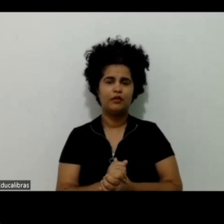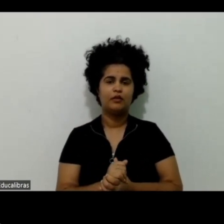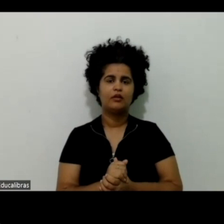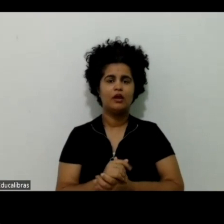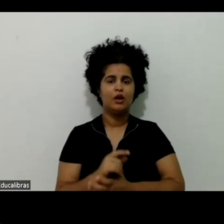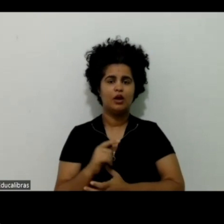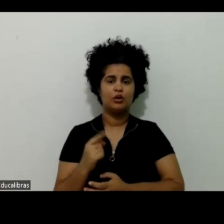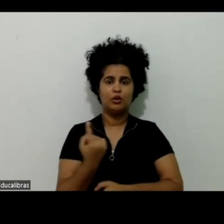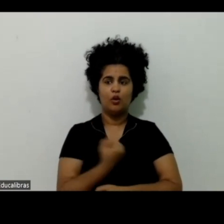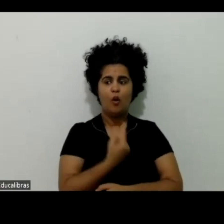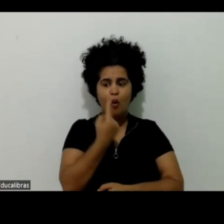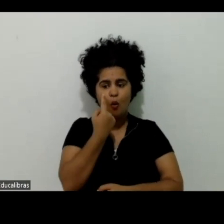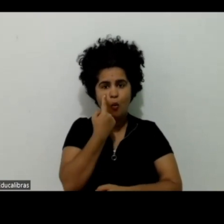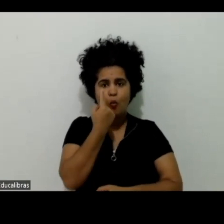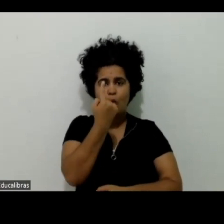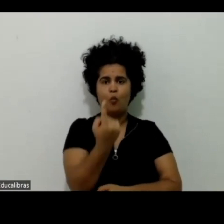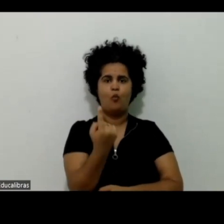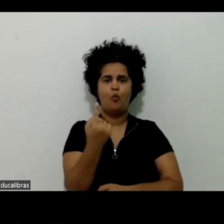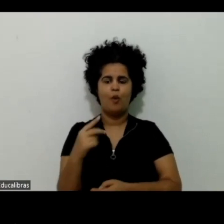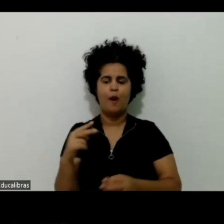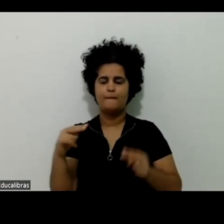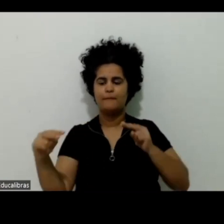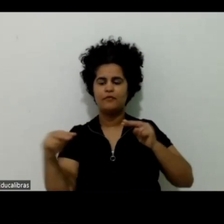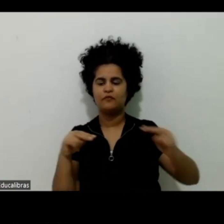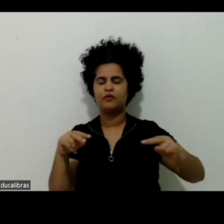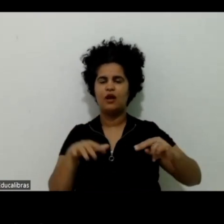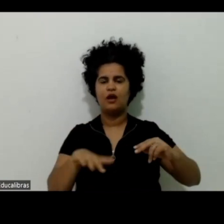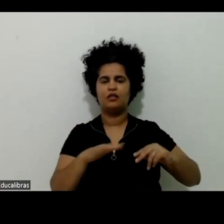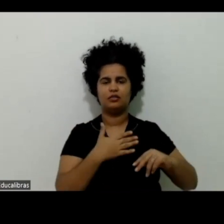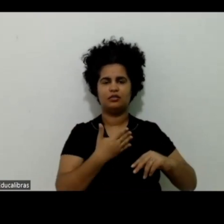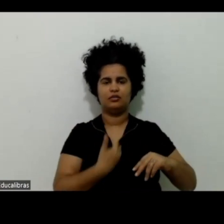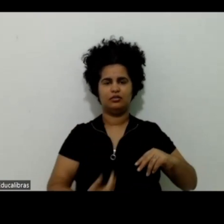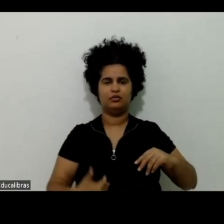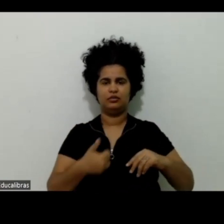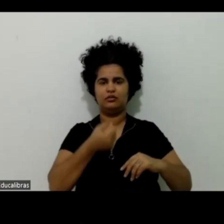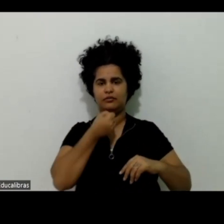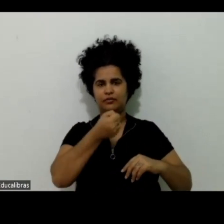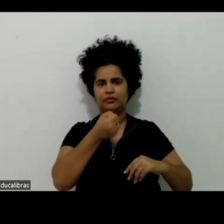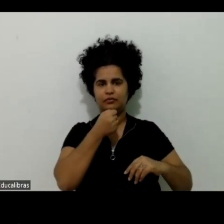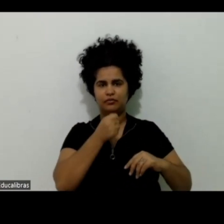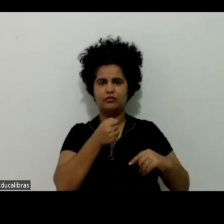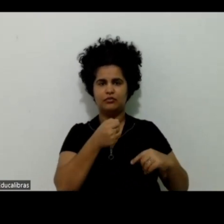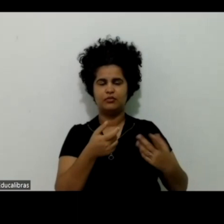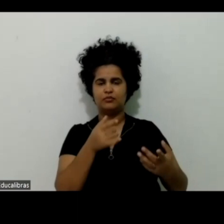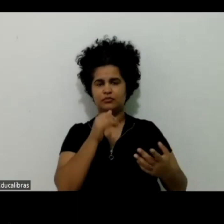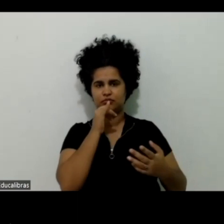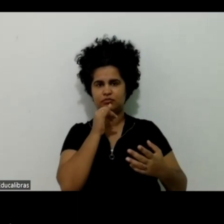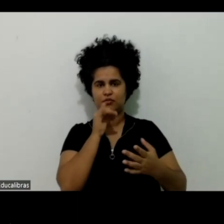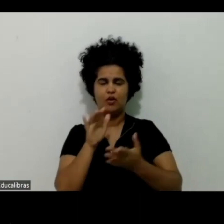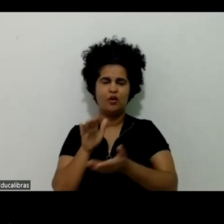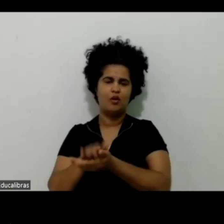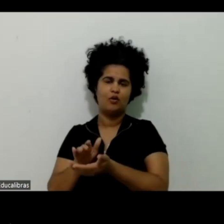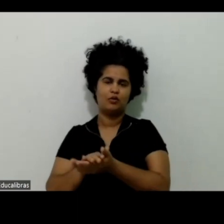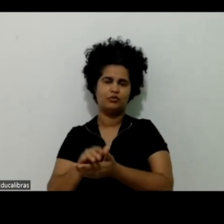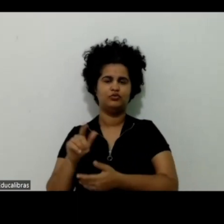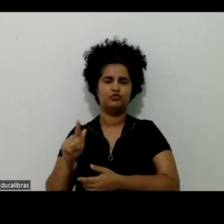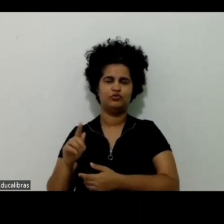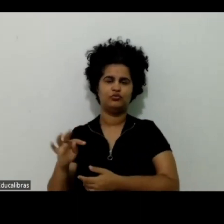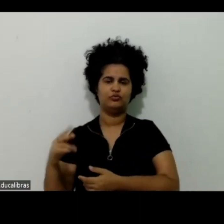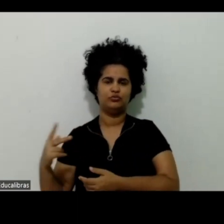público em relação a isso. Isso não dá para negar, né? O próprio acúmulo do GTP a partir de 2010 e tal. Mas, gente,